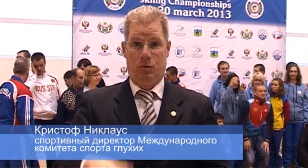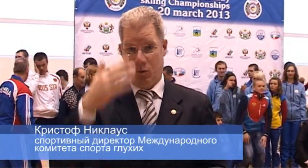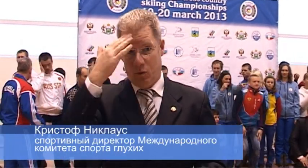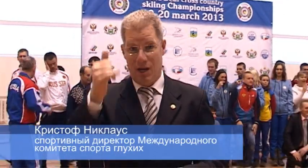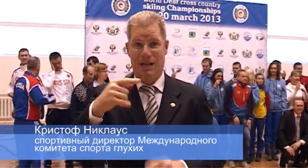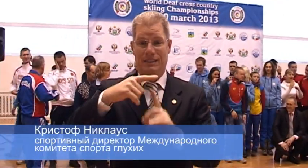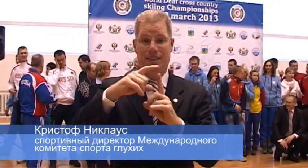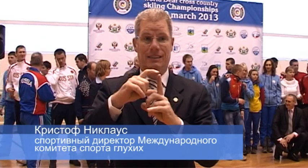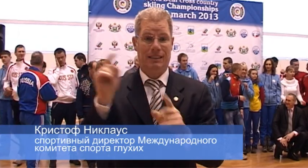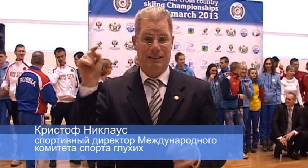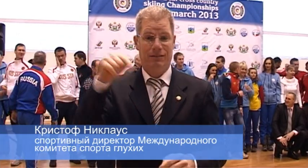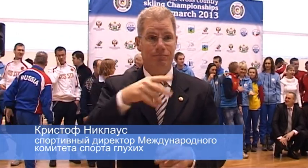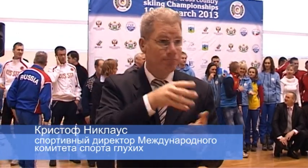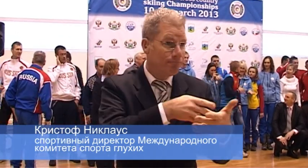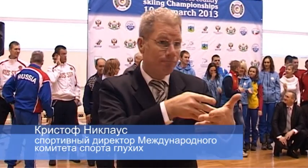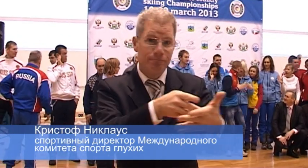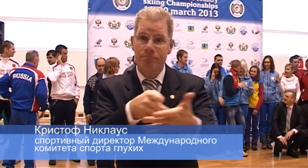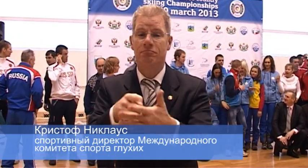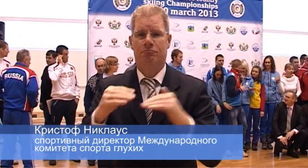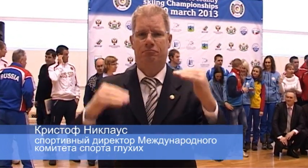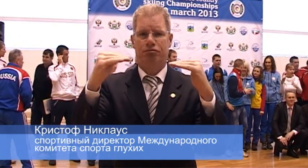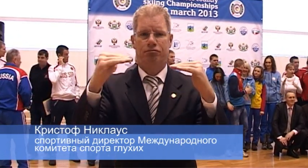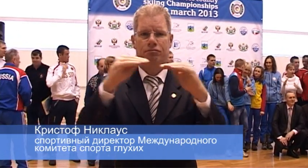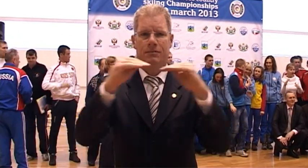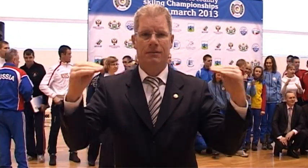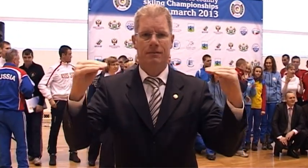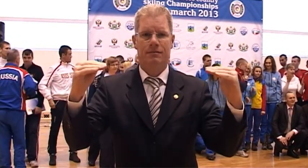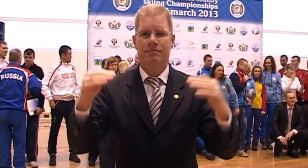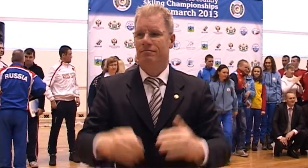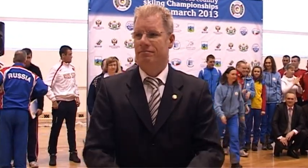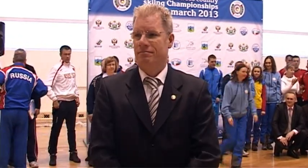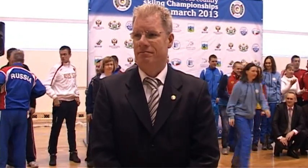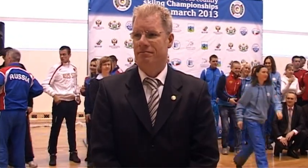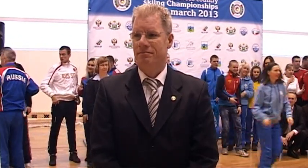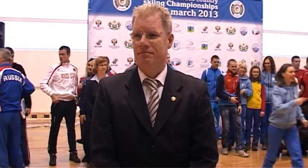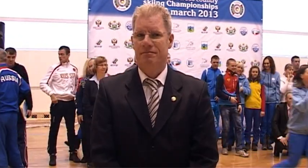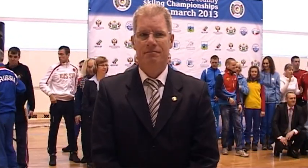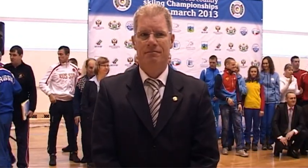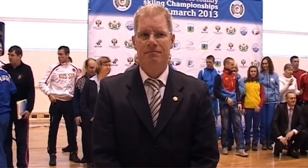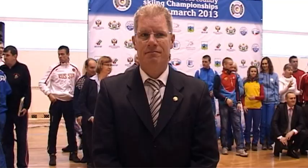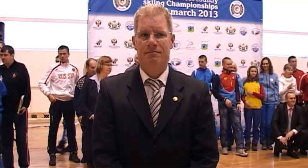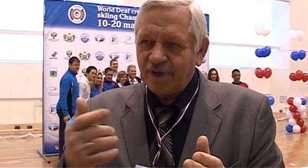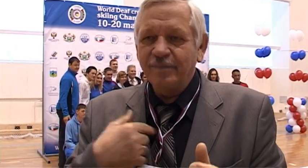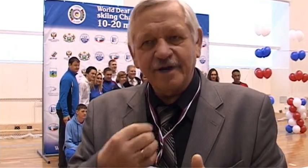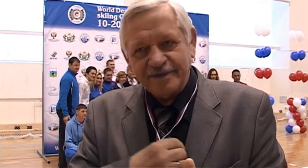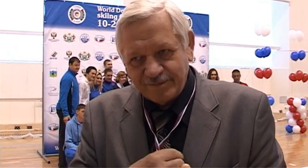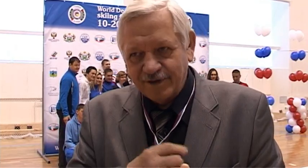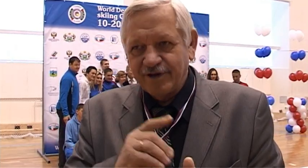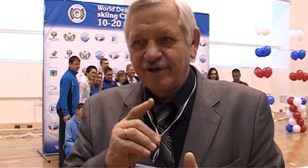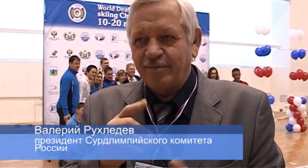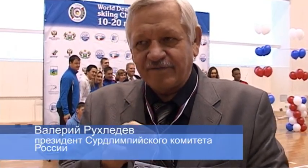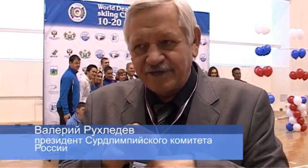здоровых спортсменов. У нас такие же правила, поэтому техническая оснащенность, все на международном уровне. Соревнования проводить можно. Мы